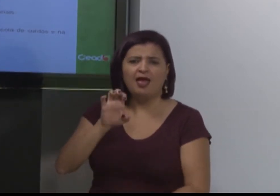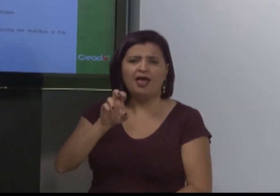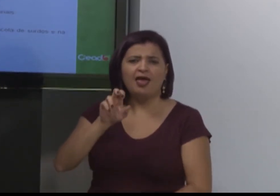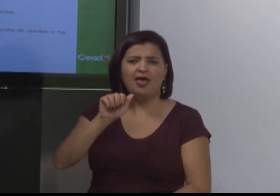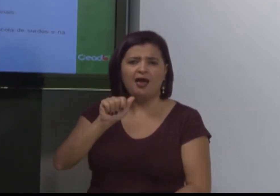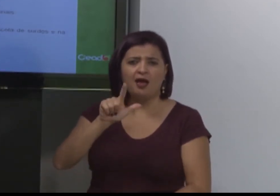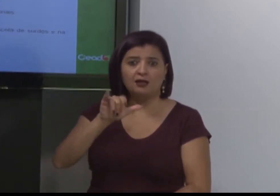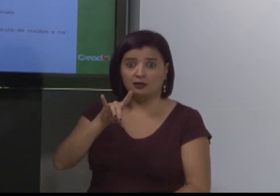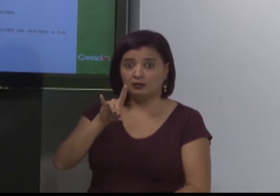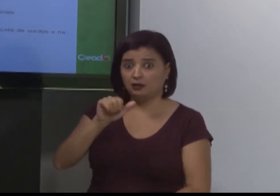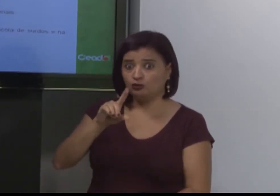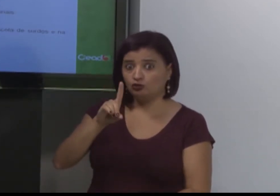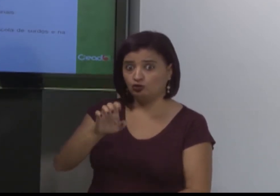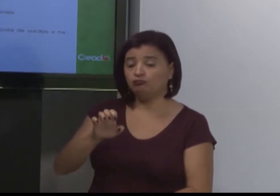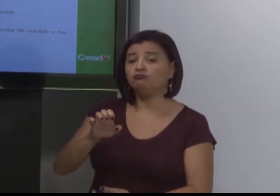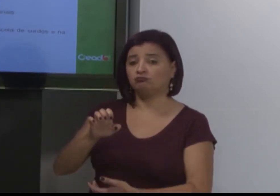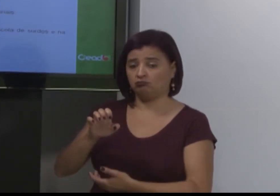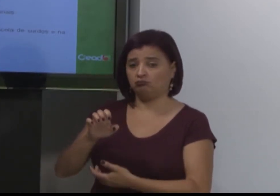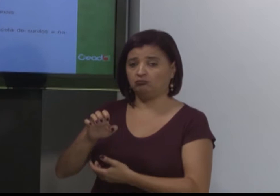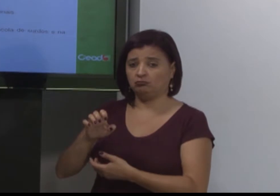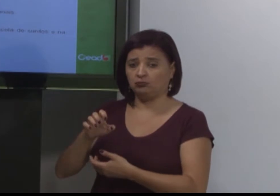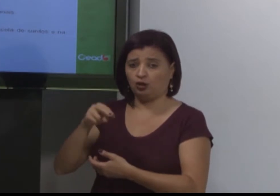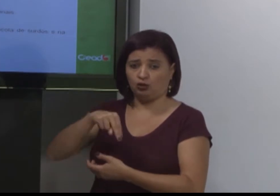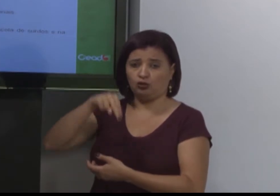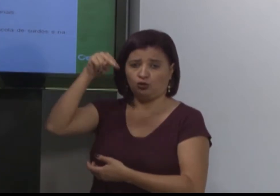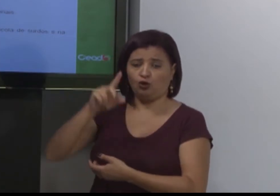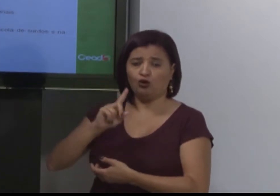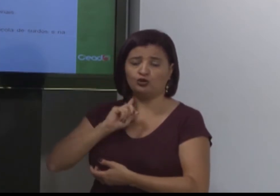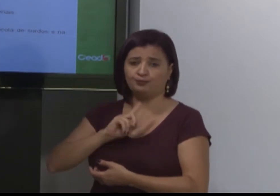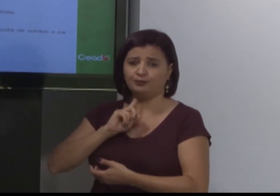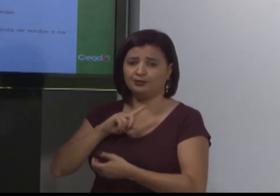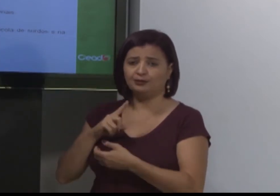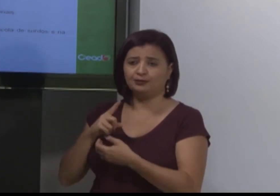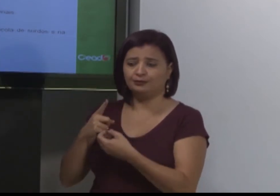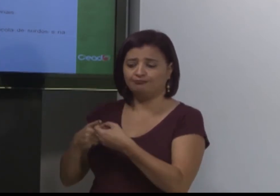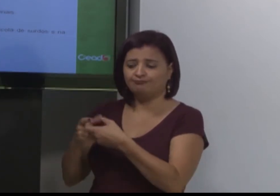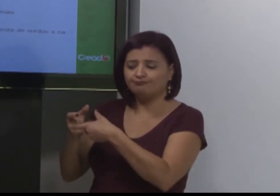vocês sabem, nós estamos aqui no norte de Minas